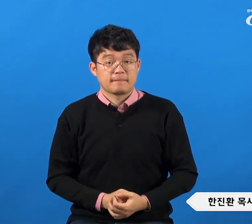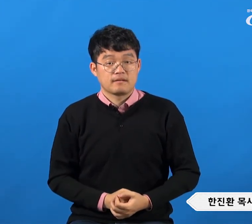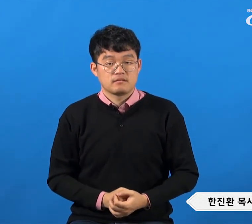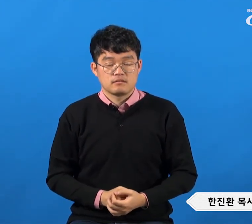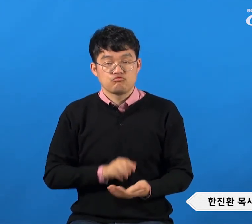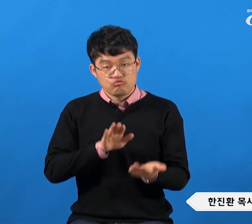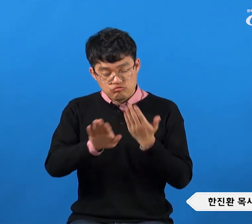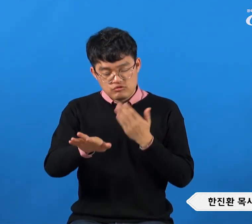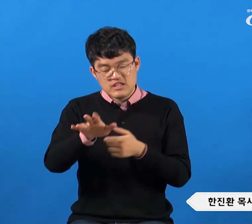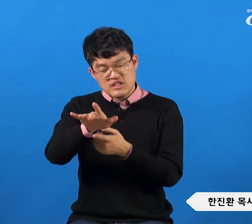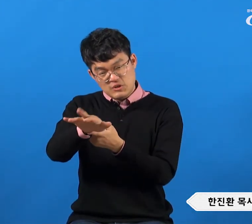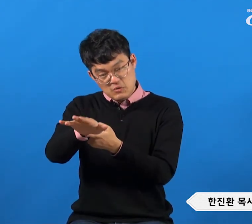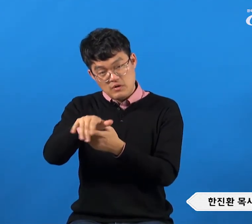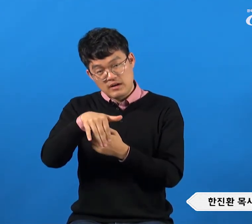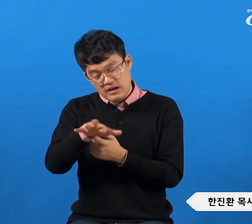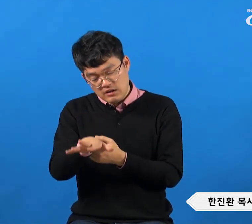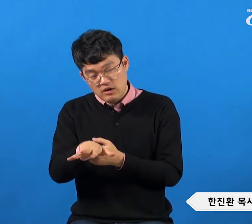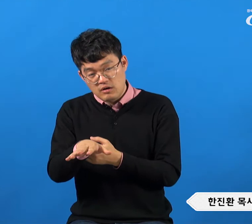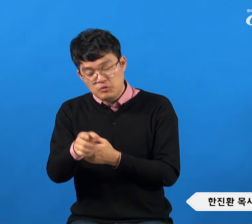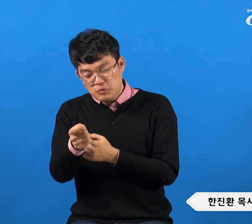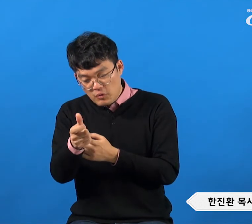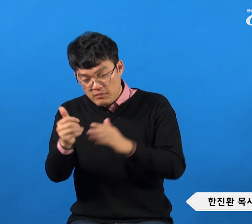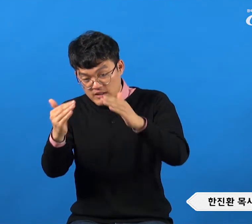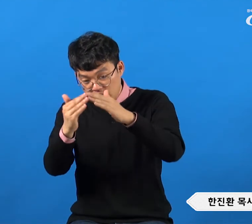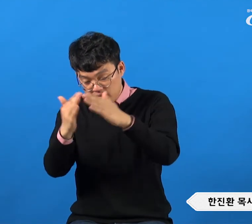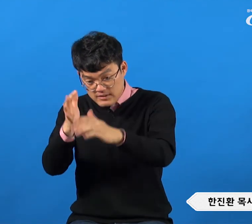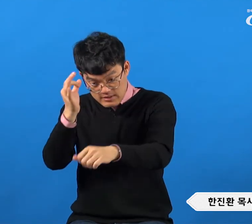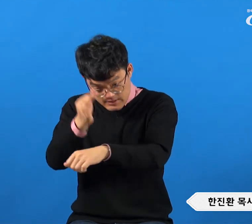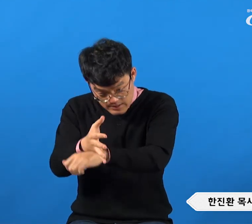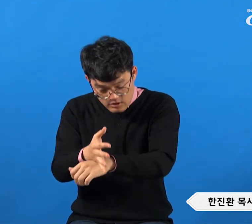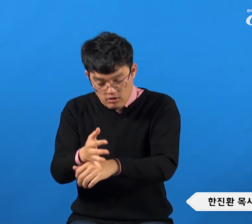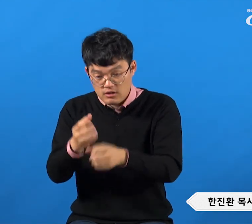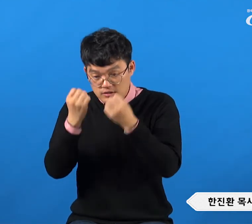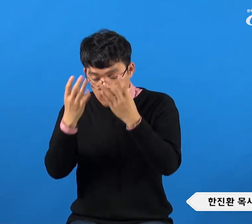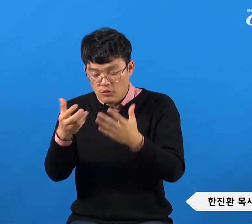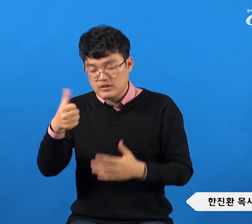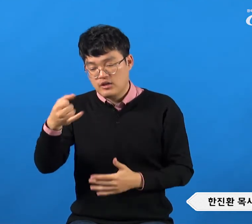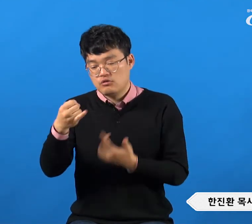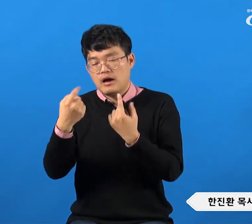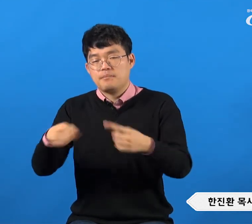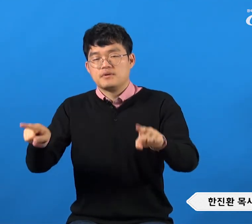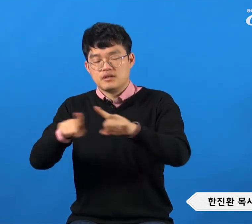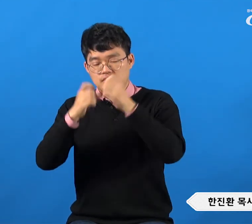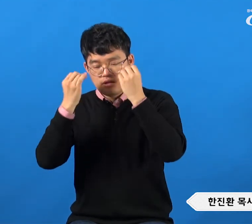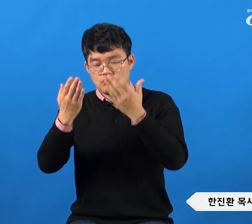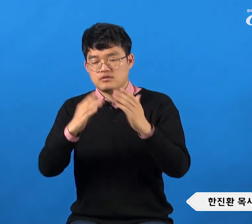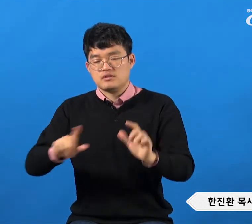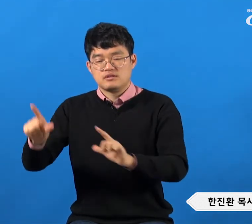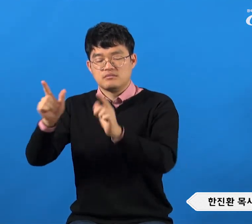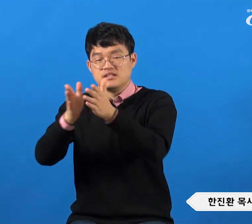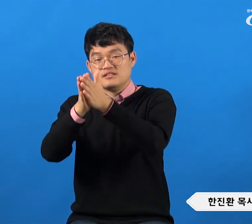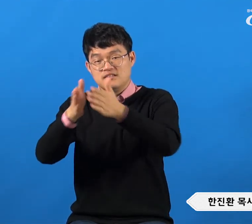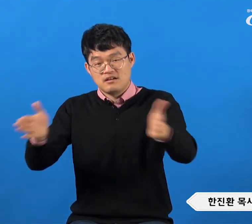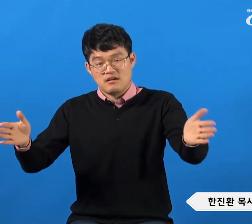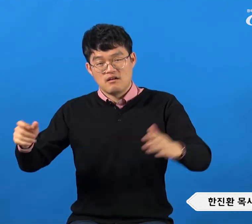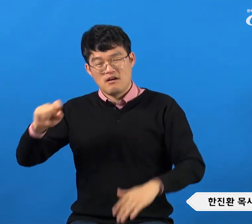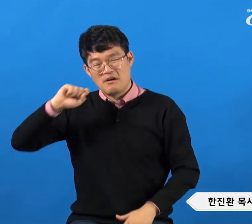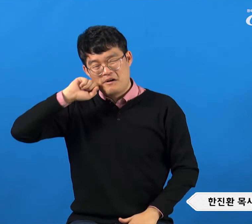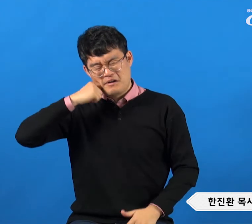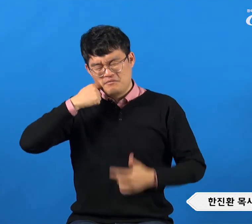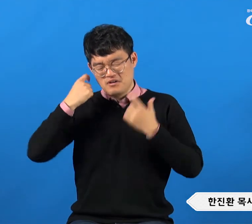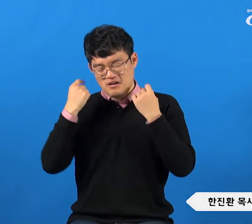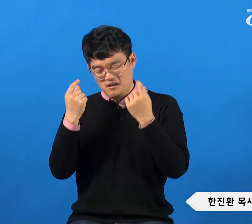그래서 시골에 내려가서 빈집을 하나 얻어서 거기서 이제 새로운 삶을 시작했습니다. 어려움은